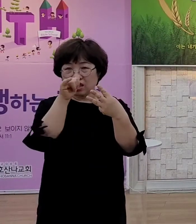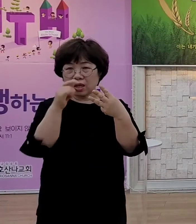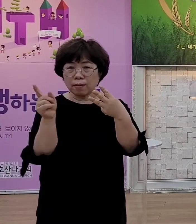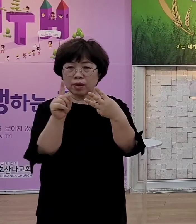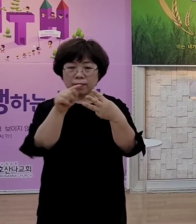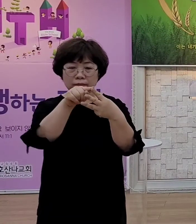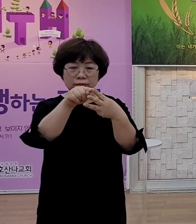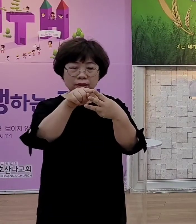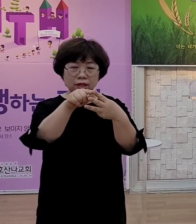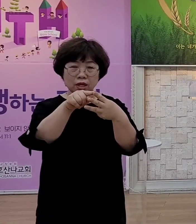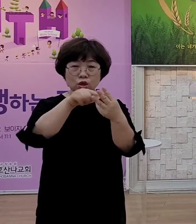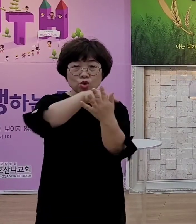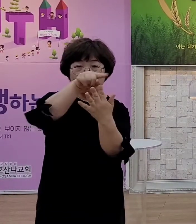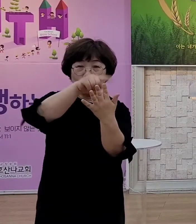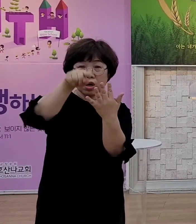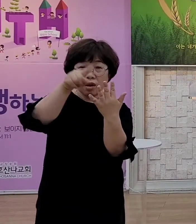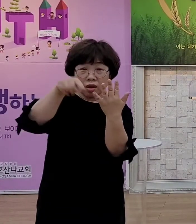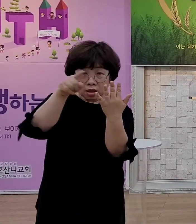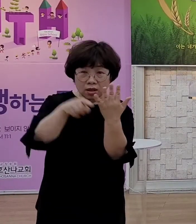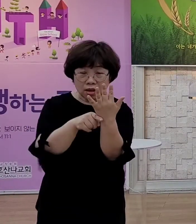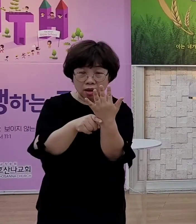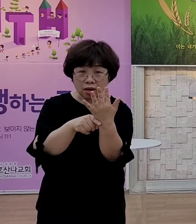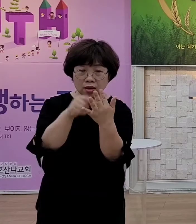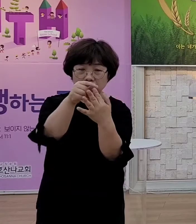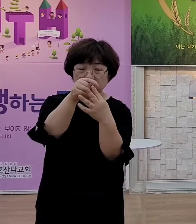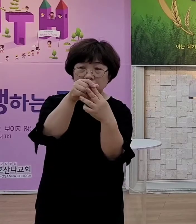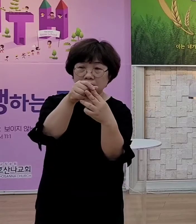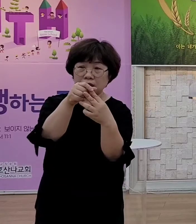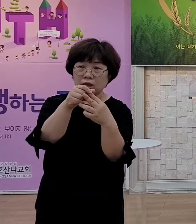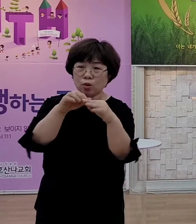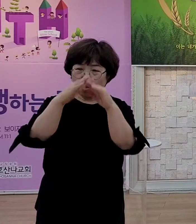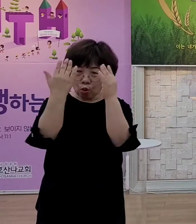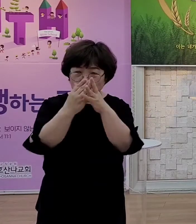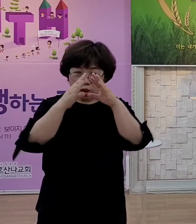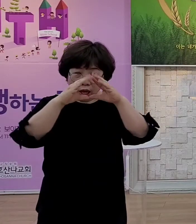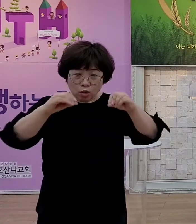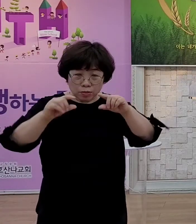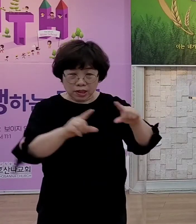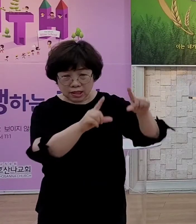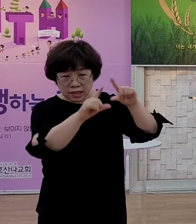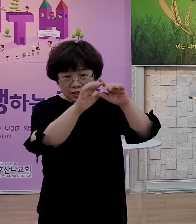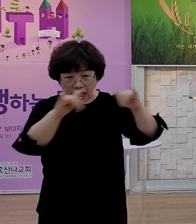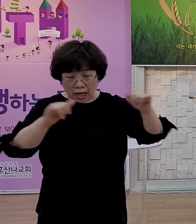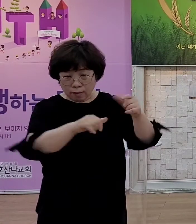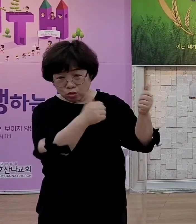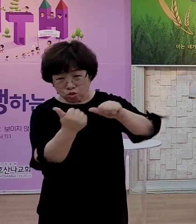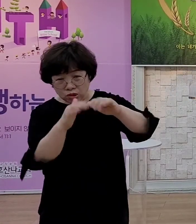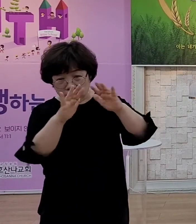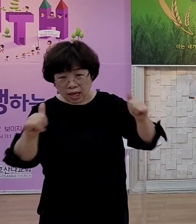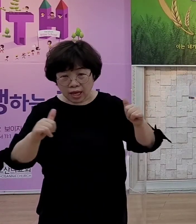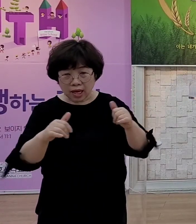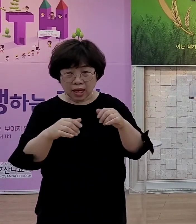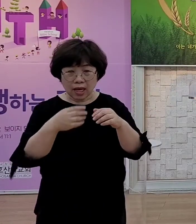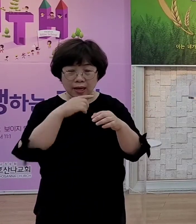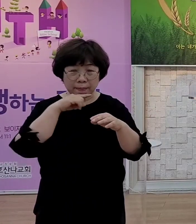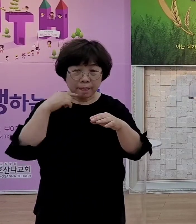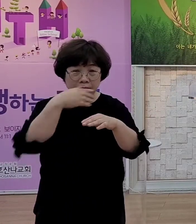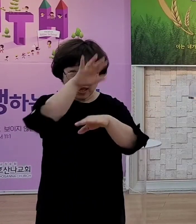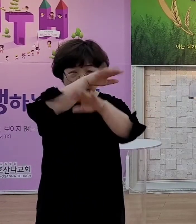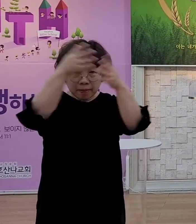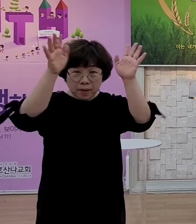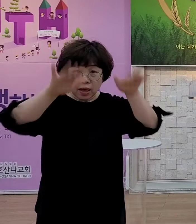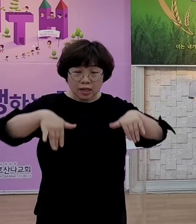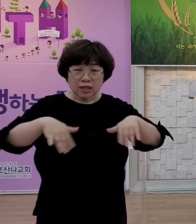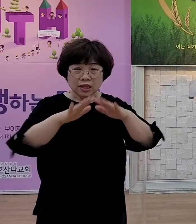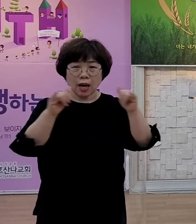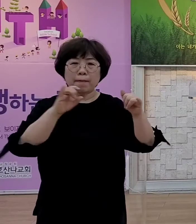그죠? 모든 그 애굽 사람들 다 죽을 때에 이스라엘 백성들은 문설주에 양의 피를 바른 그 가정들은 다